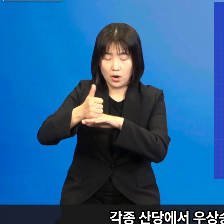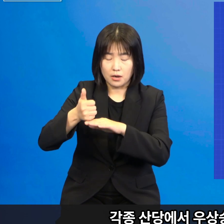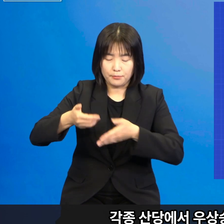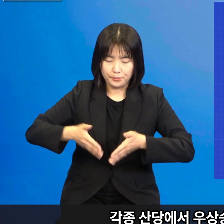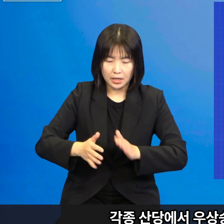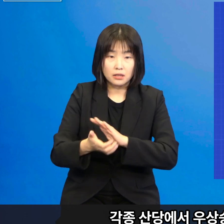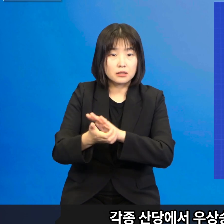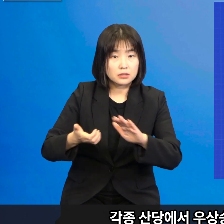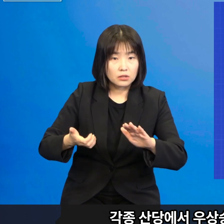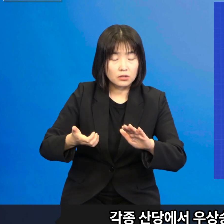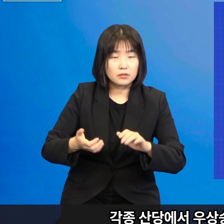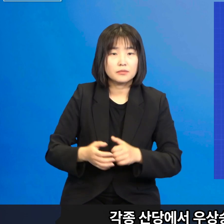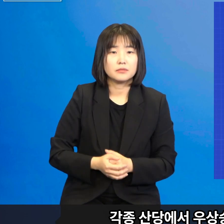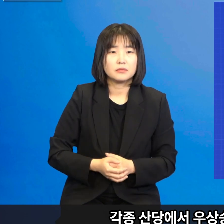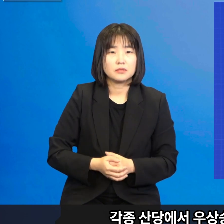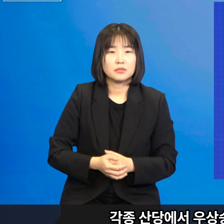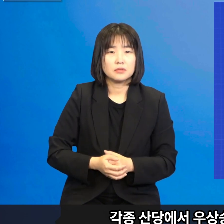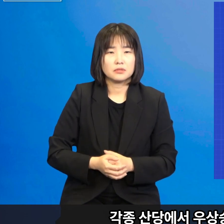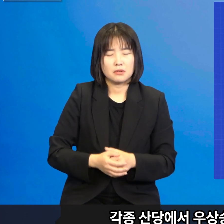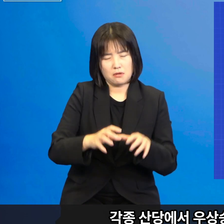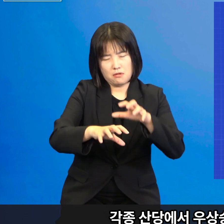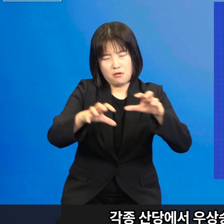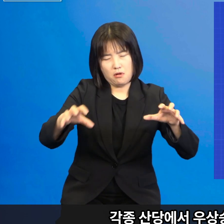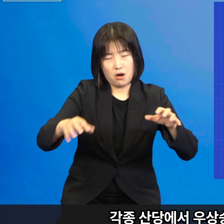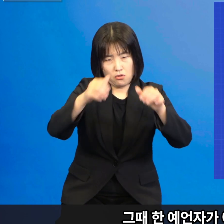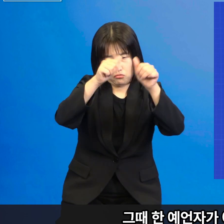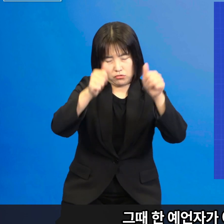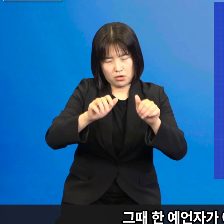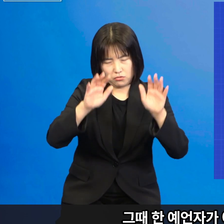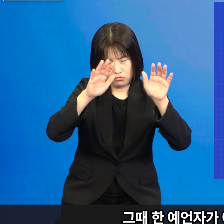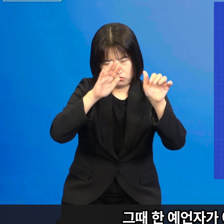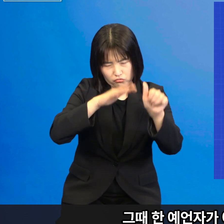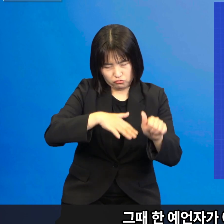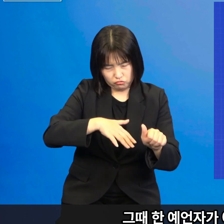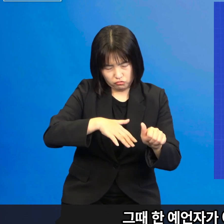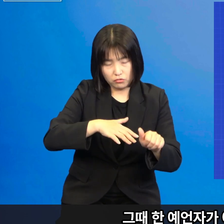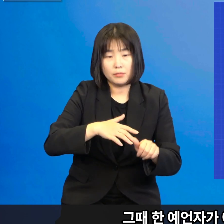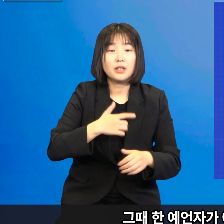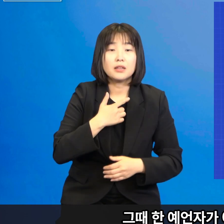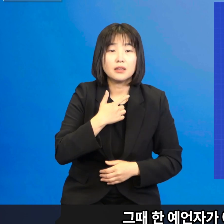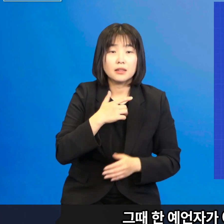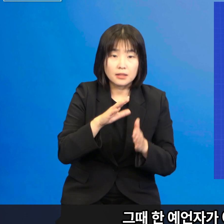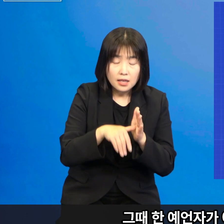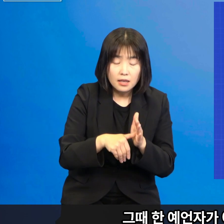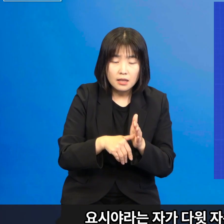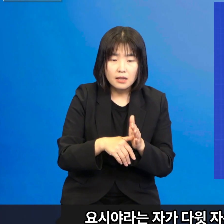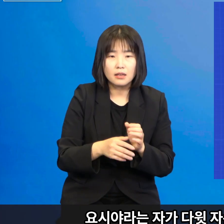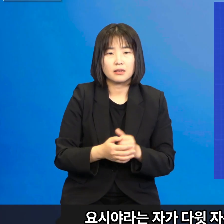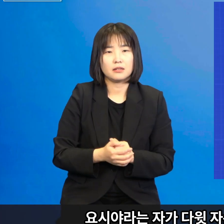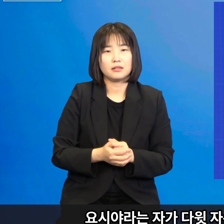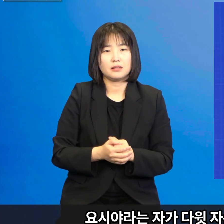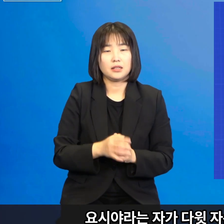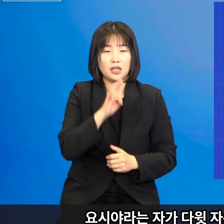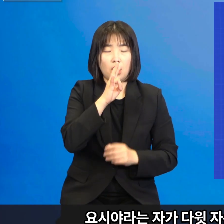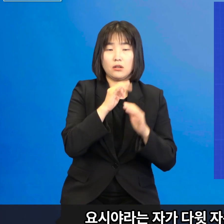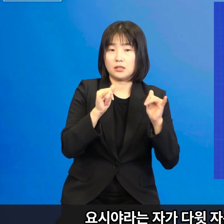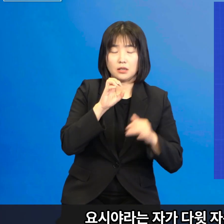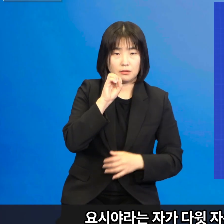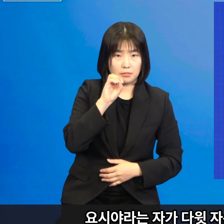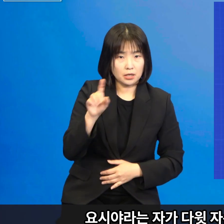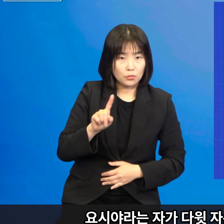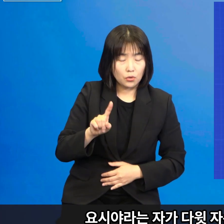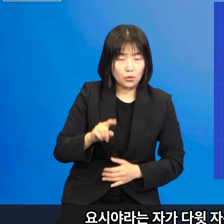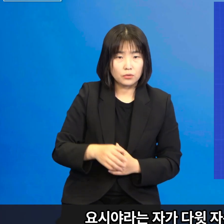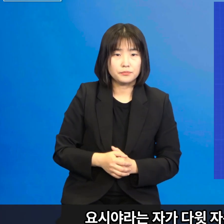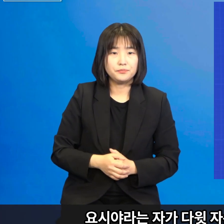각종 산당에서 우상 숭배를 행하려 할 때에 그때 한 예언자가 예언을 하는 거예요. 요시아라는 자가